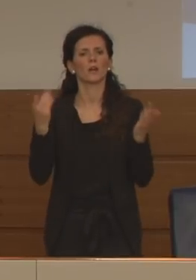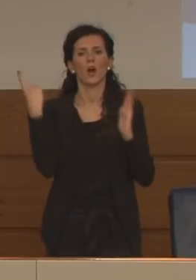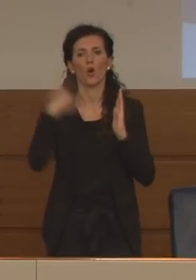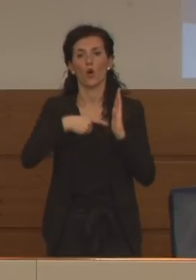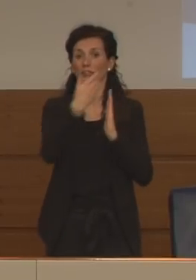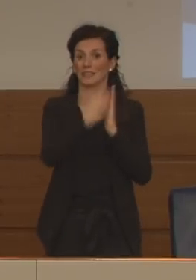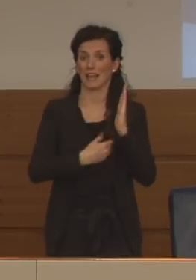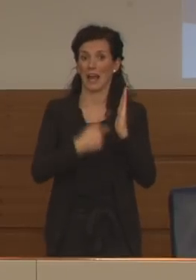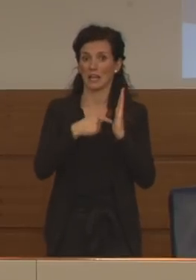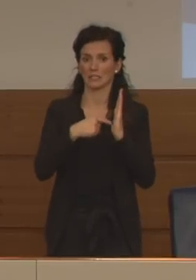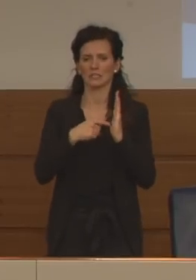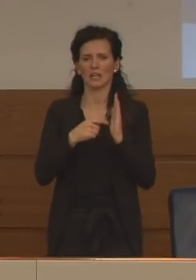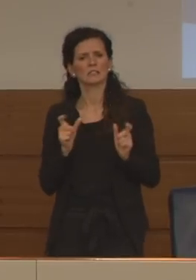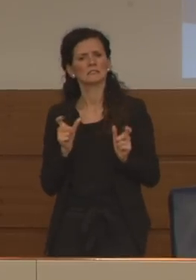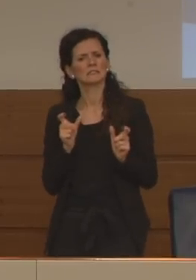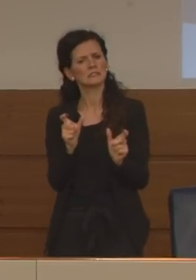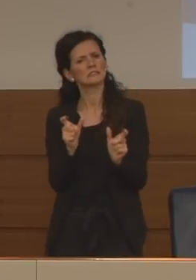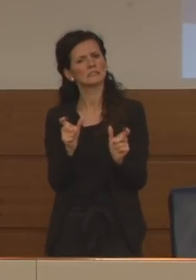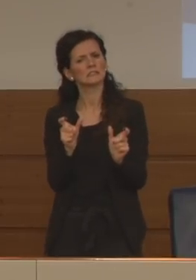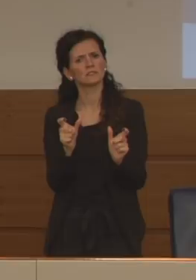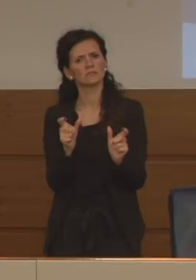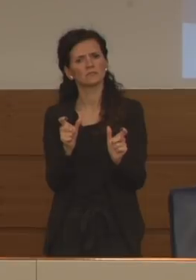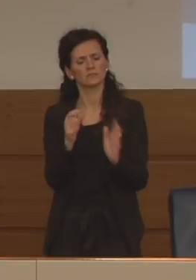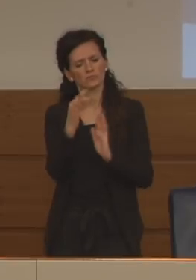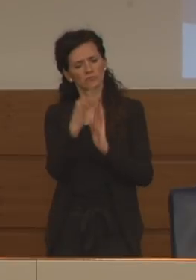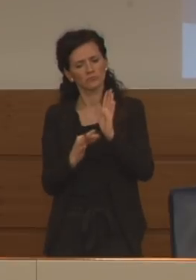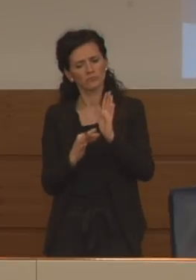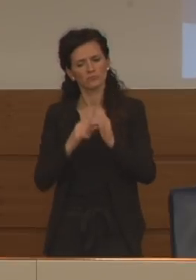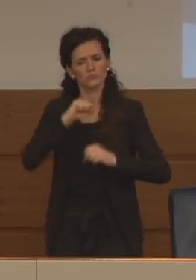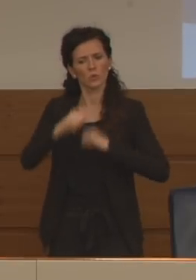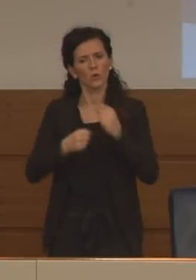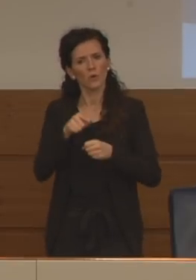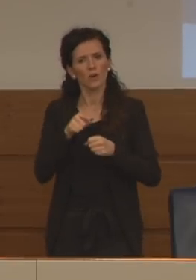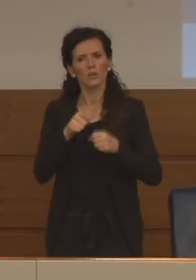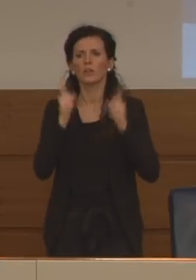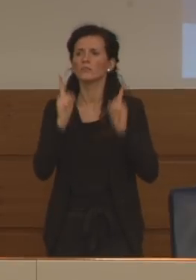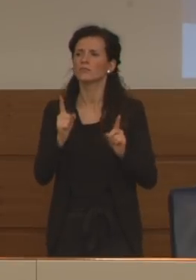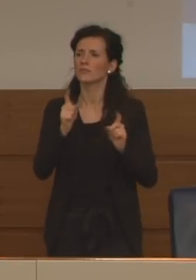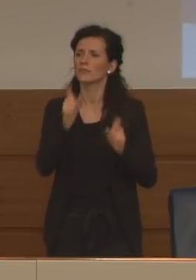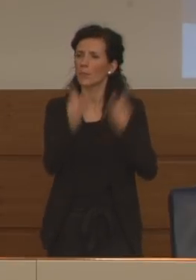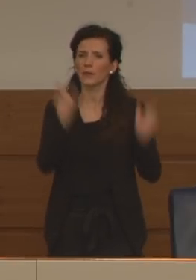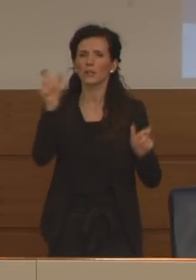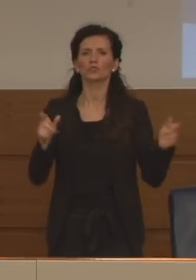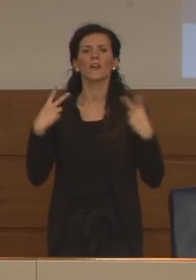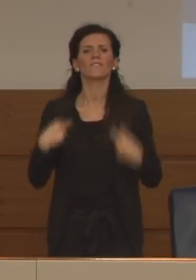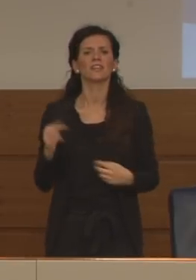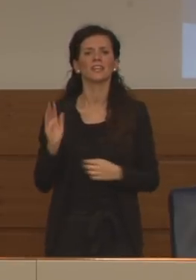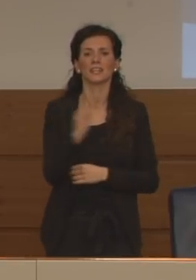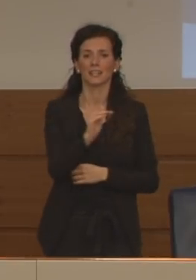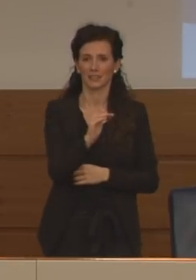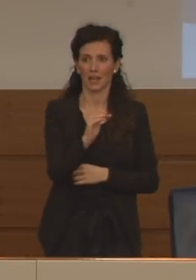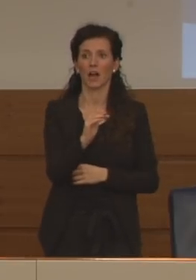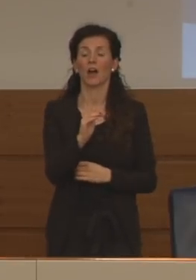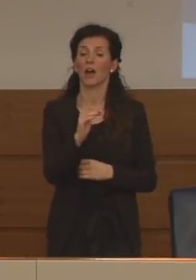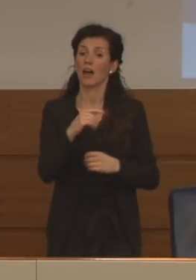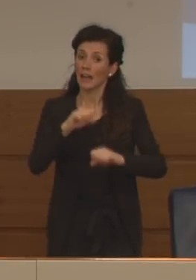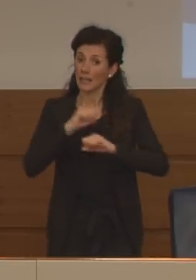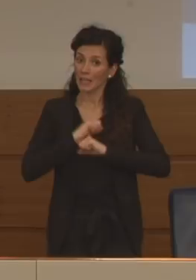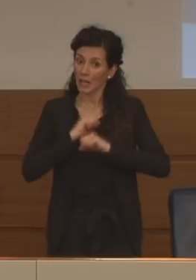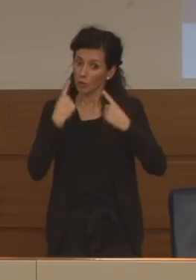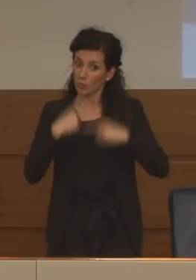ristretto ulteriormente alcuni ambiti di movimento credo che sia un segnale forte